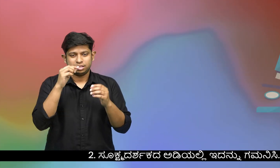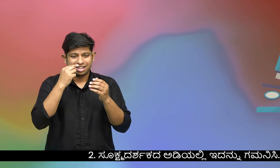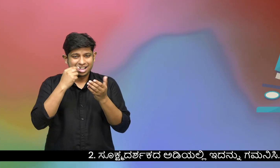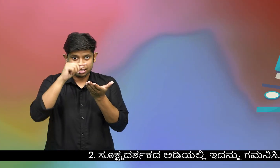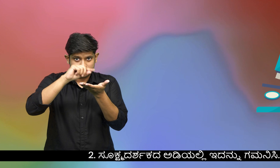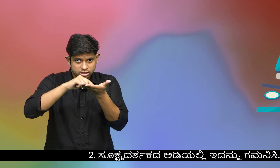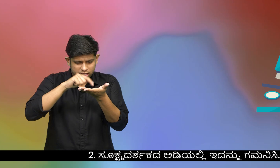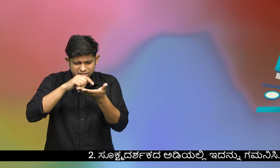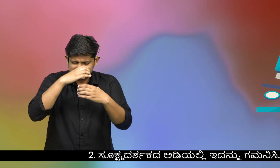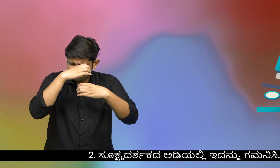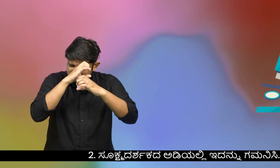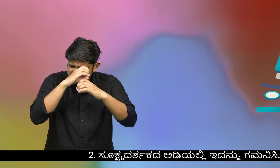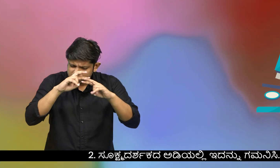ಸೂಕ್ಷ್ಮದರ್ಶಕದ ಅಡಿಯಲ್ಲಿ ಇದನ್ನು ಗಮನಿಸಿ.